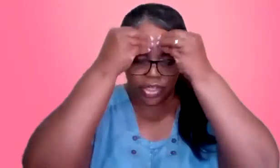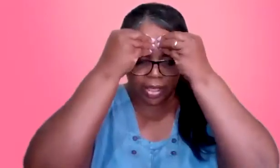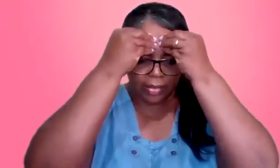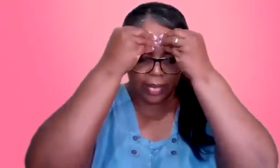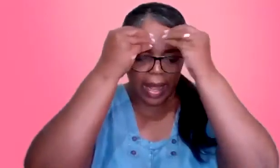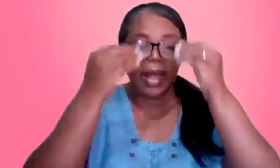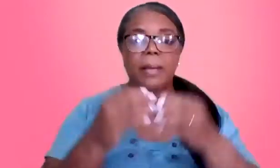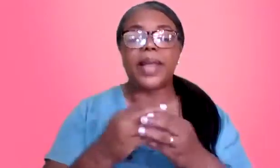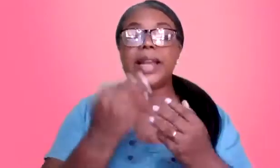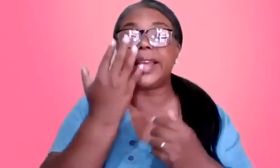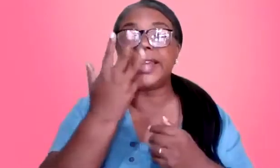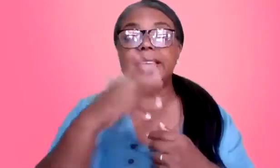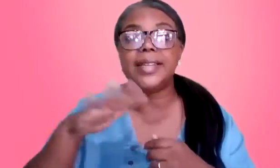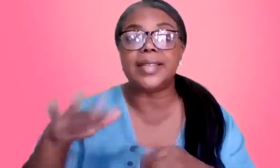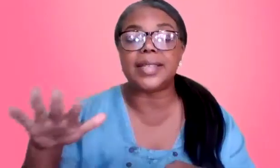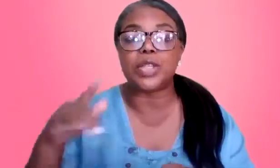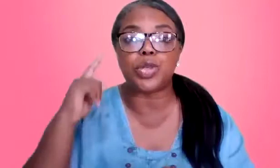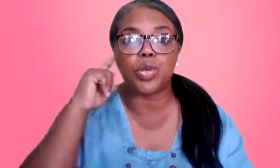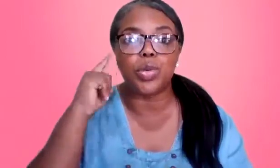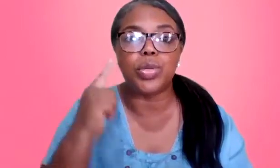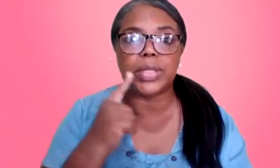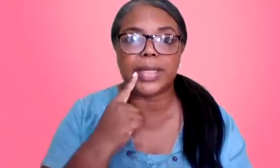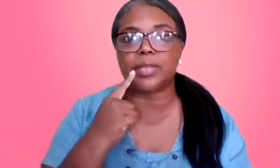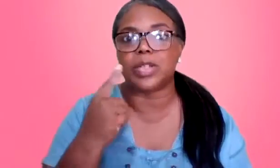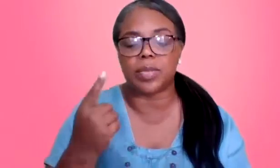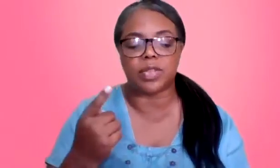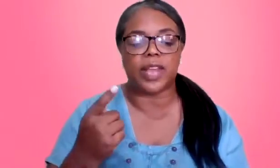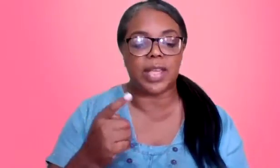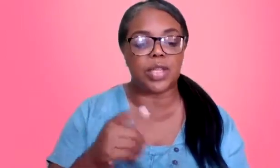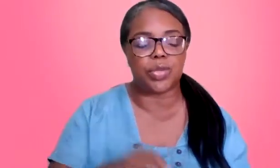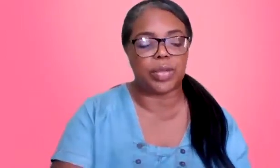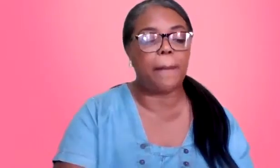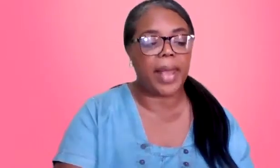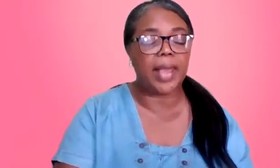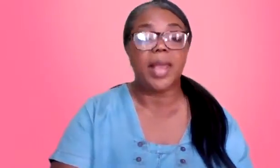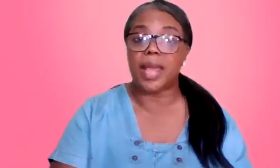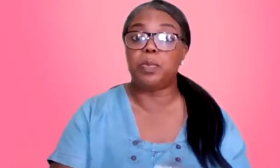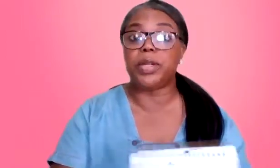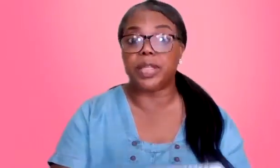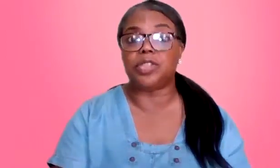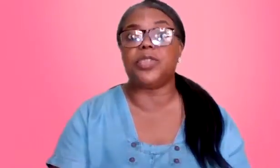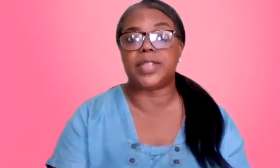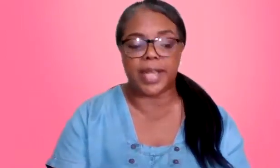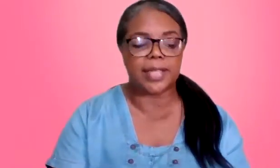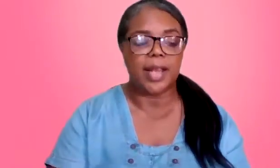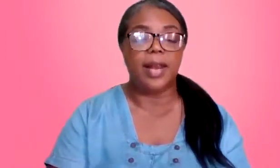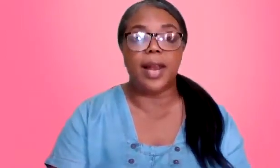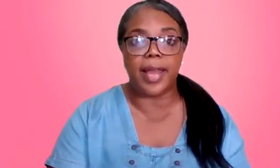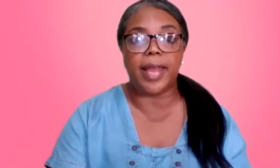linguagem, tá? Pela criança surda. Nós vamos ver isso também. E é importante que vocês